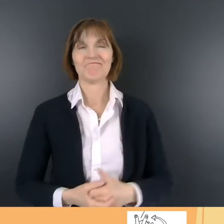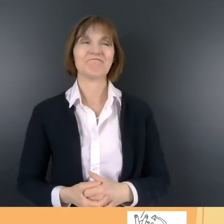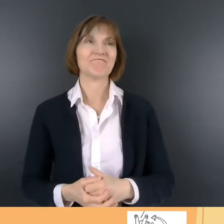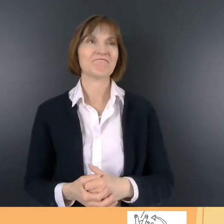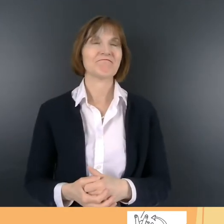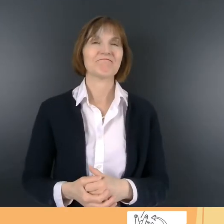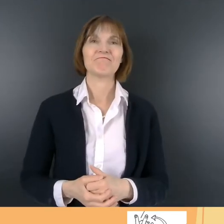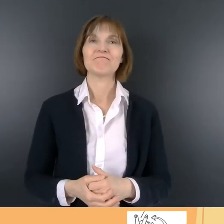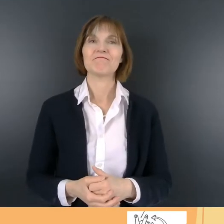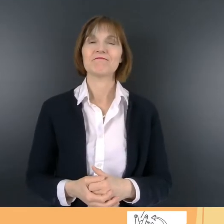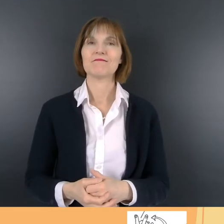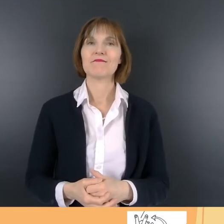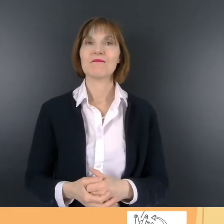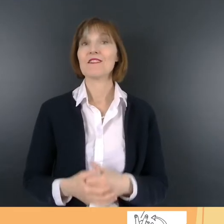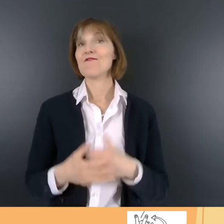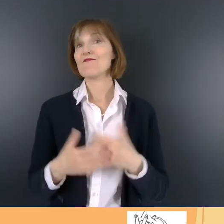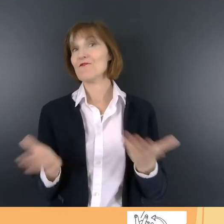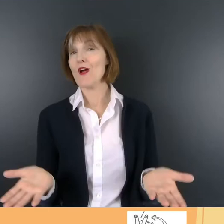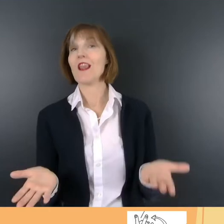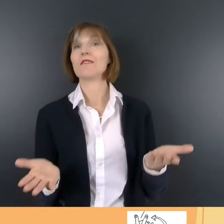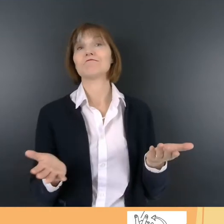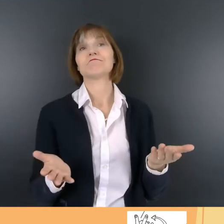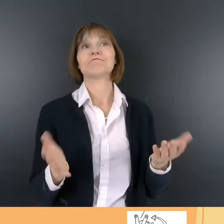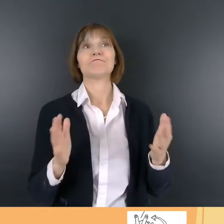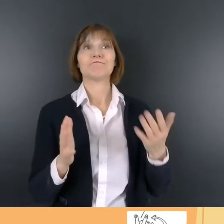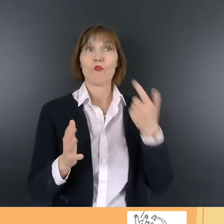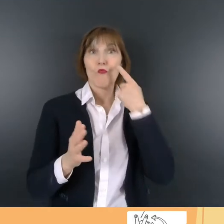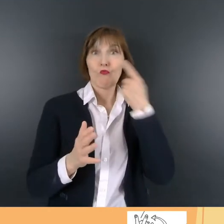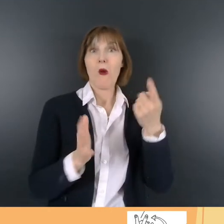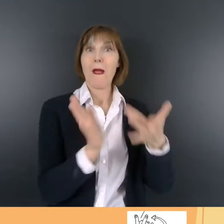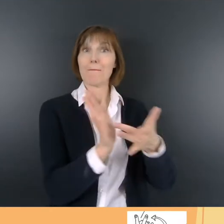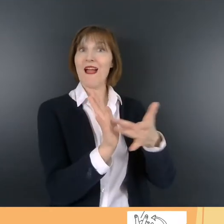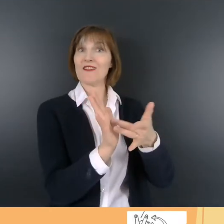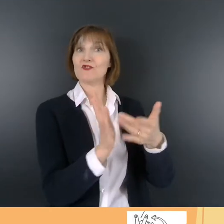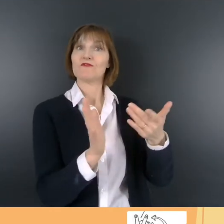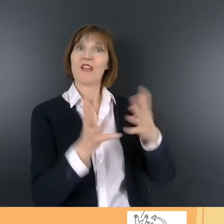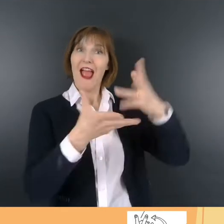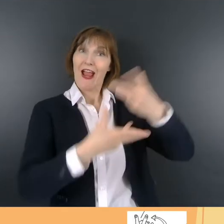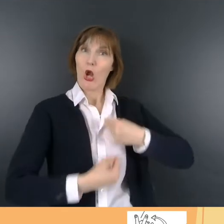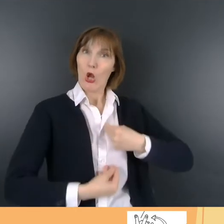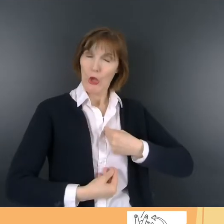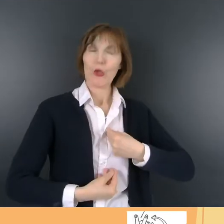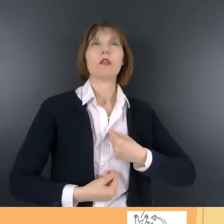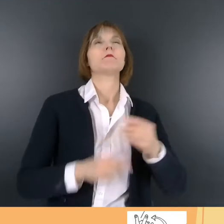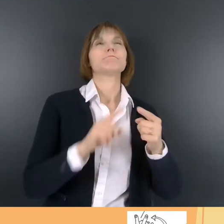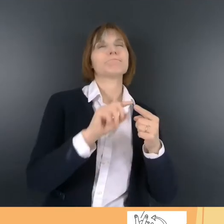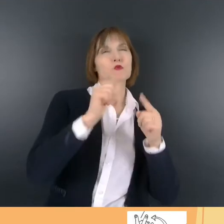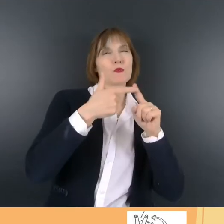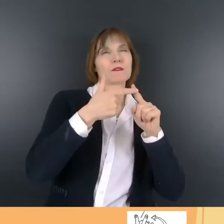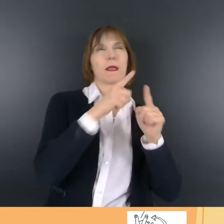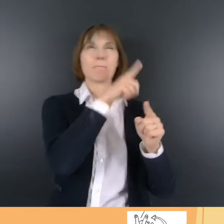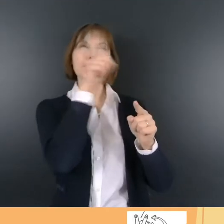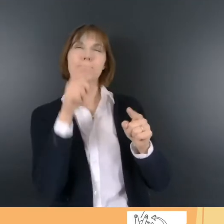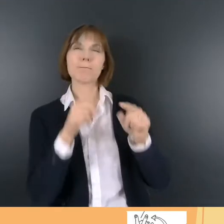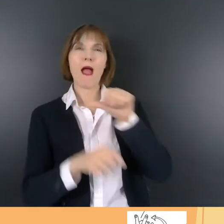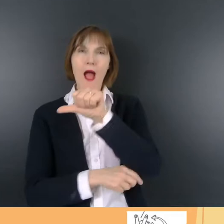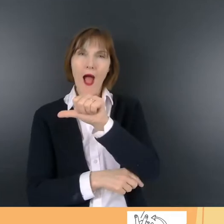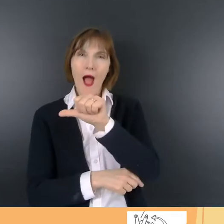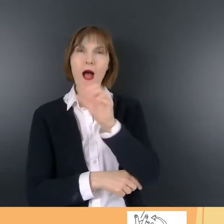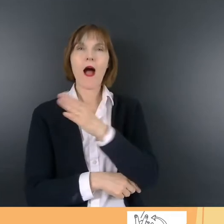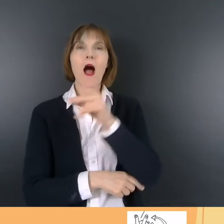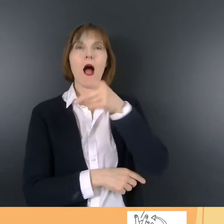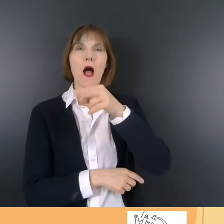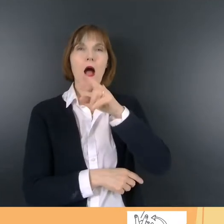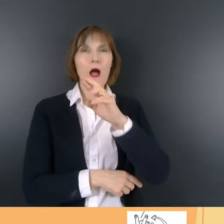Voilà, donc voilà comment ça se présente, ça c'est la page d'accueil, bienvenue. La propos, ça, je vous encourage à la